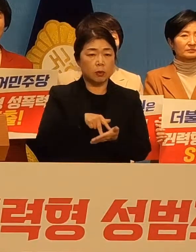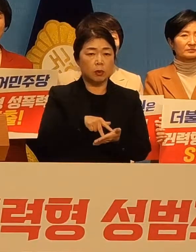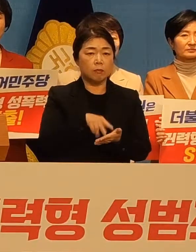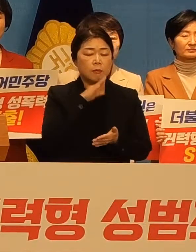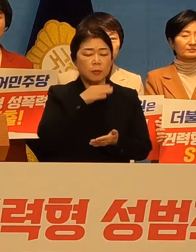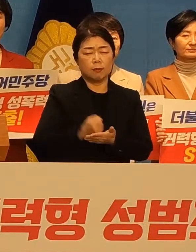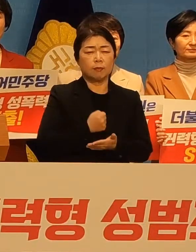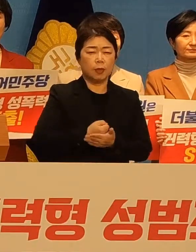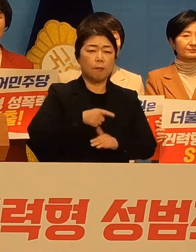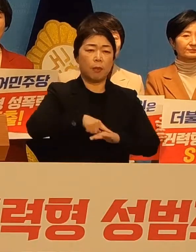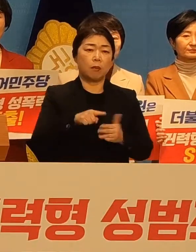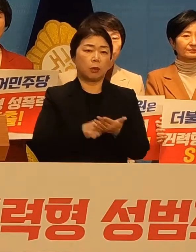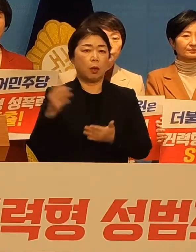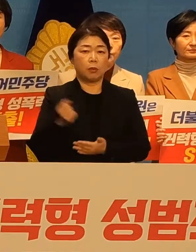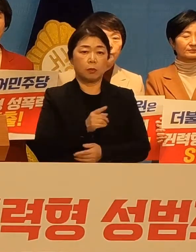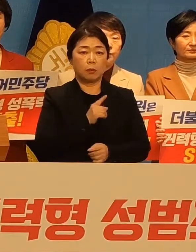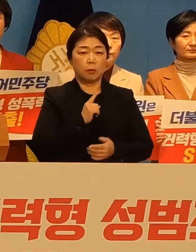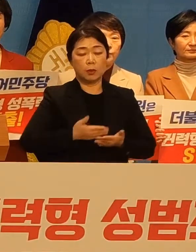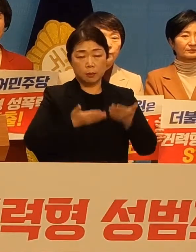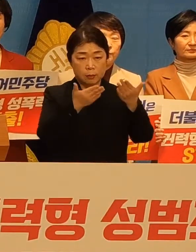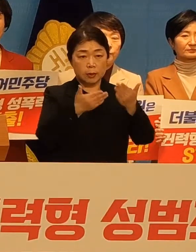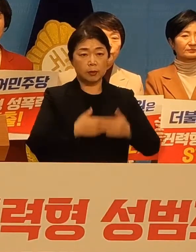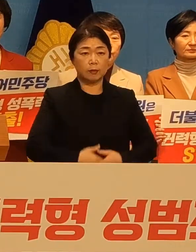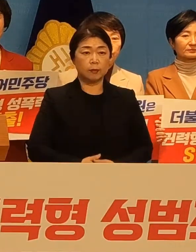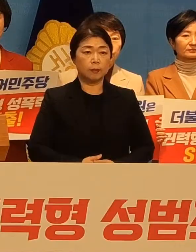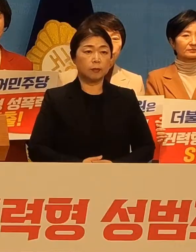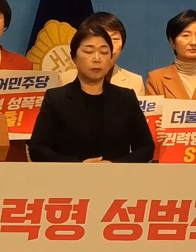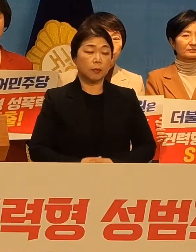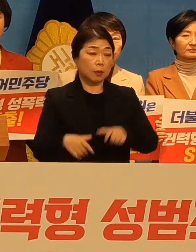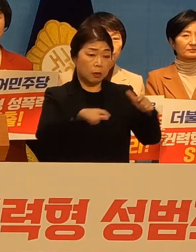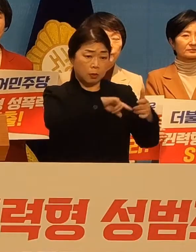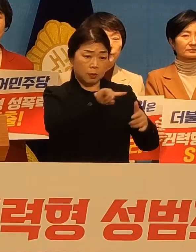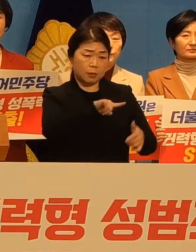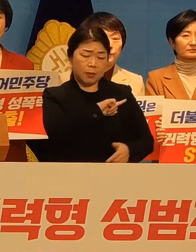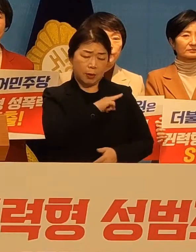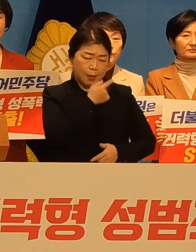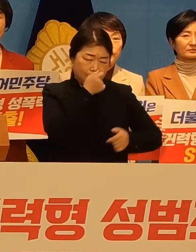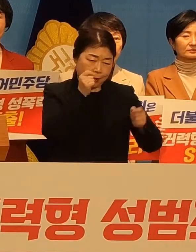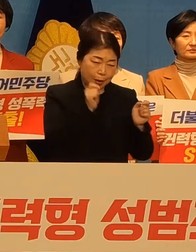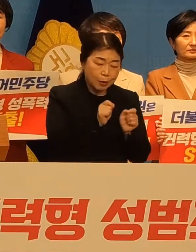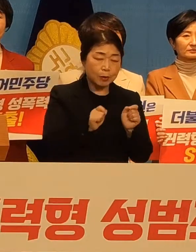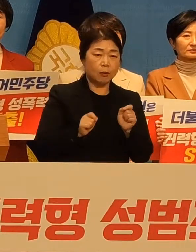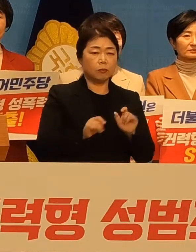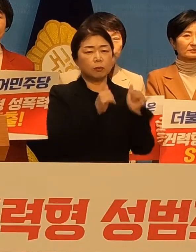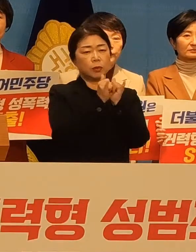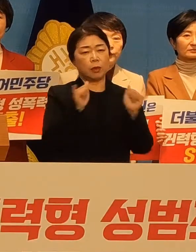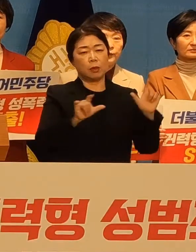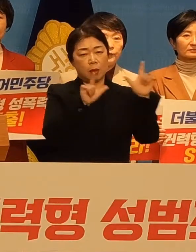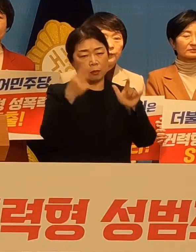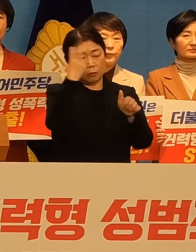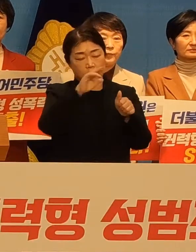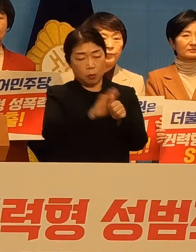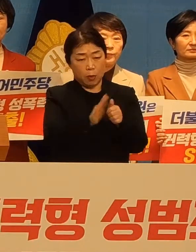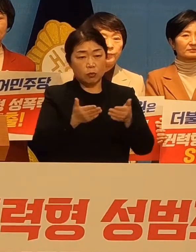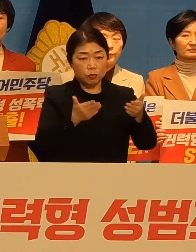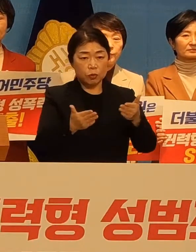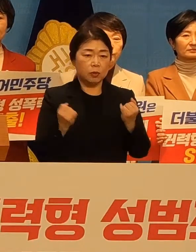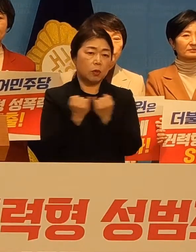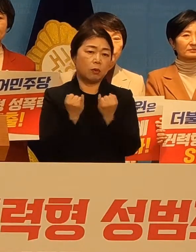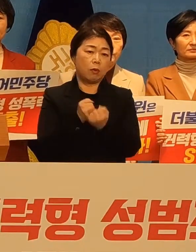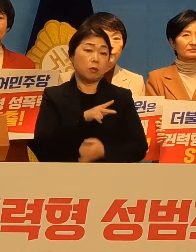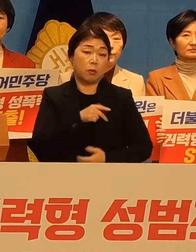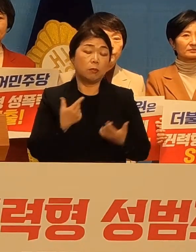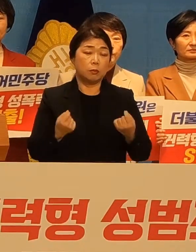토하는 심정으로 이 자리에 섰습니다. 지역 주민 가장 가까이에서 민심을 섬기는 우리 지방 여성 의원들은